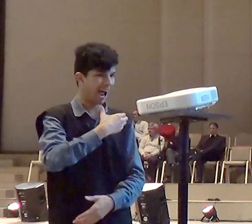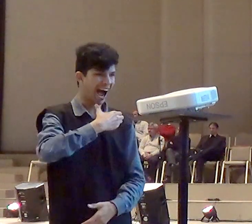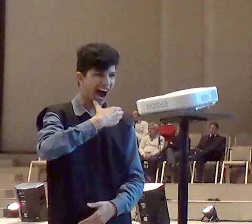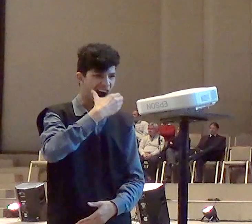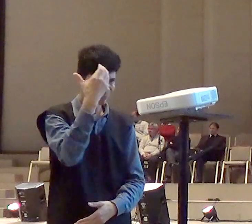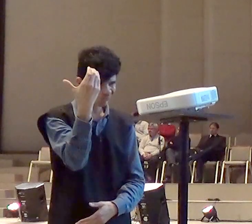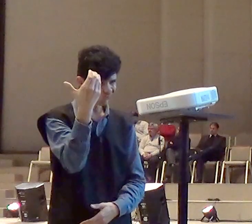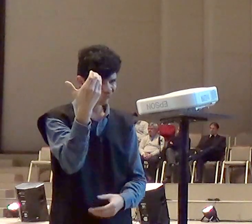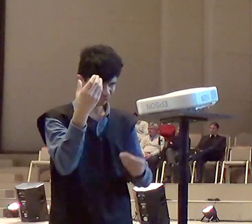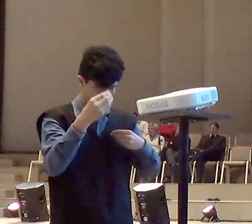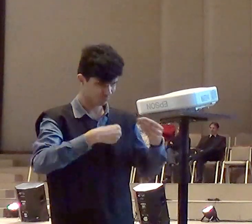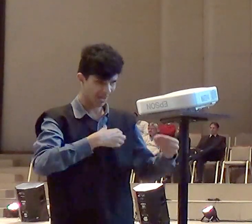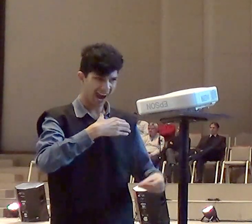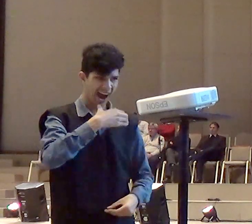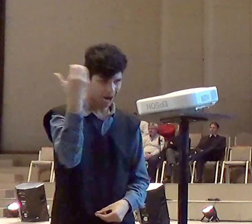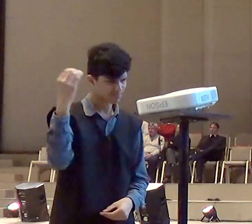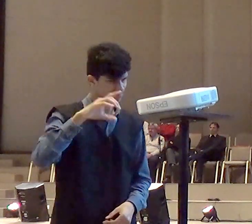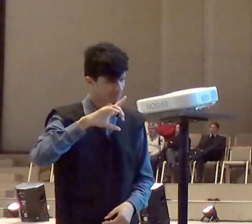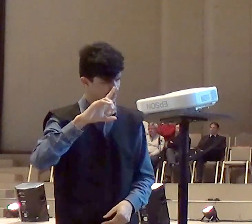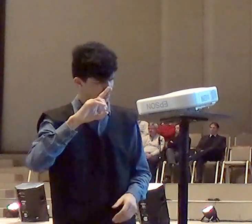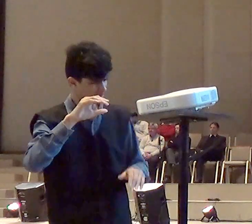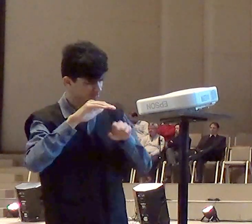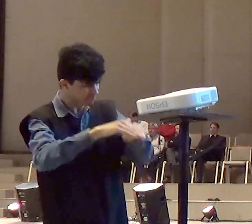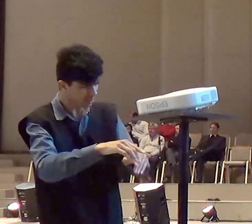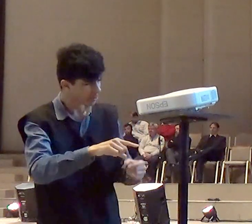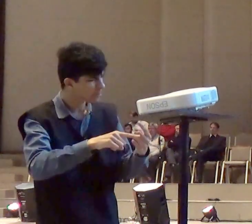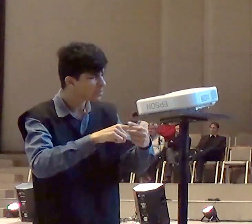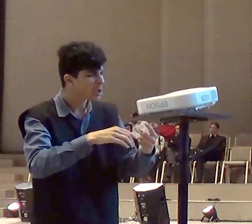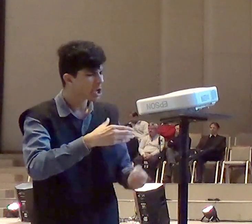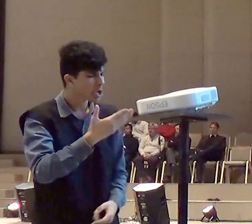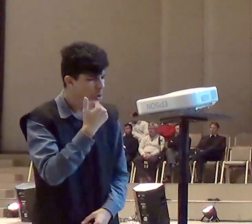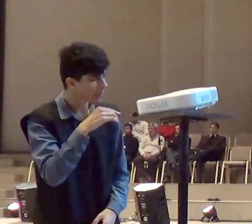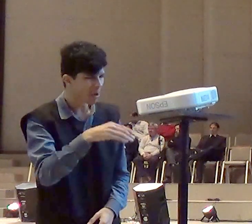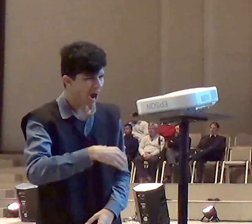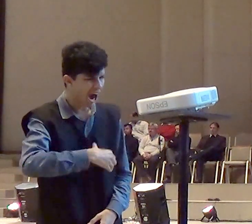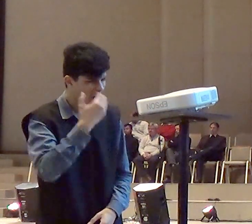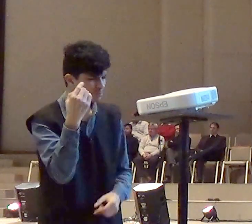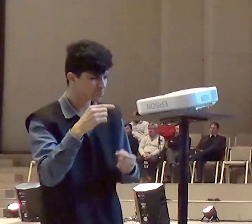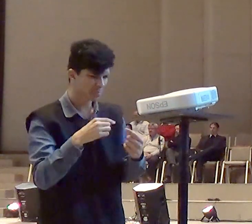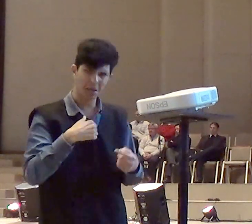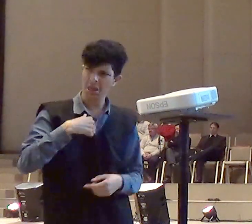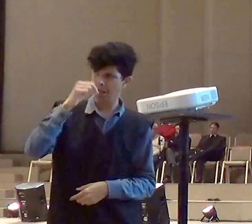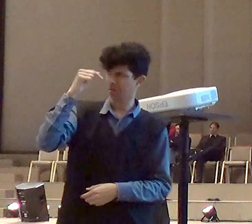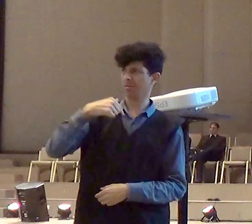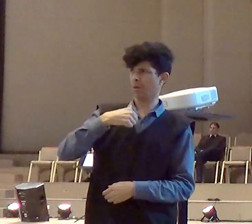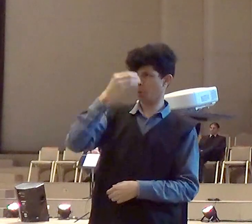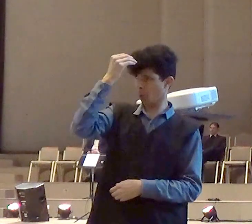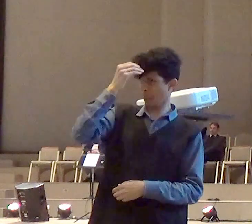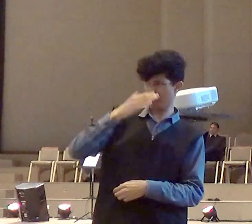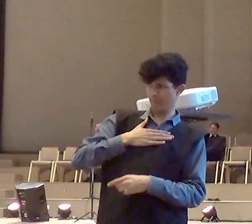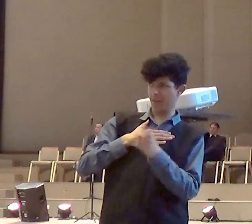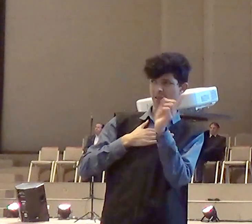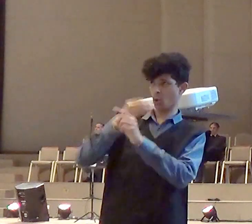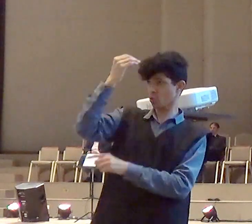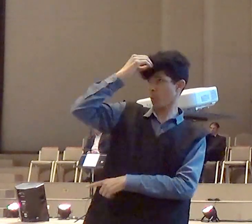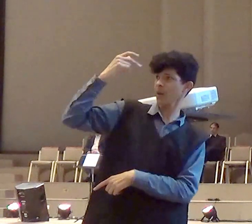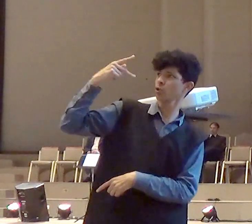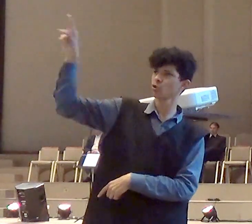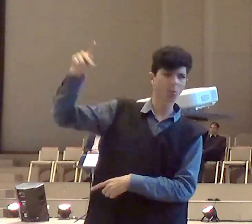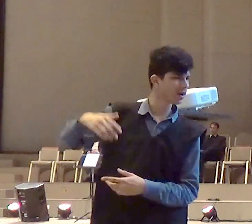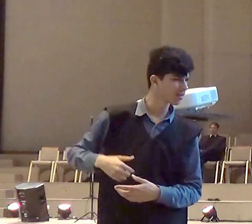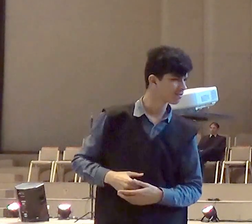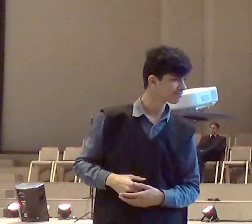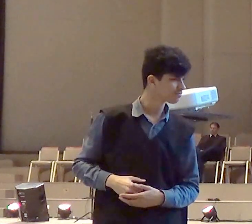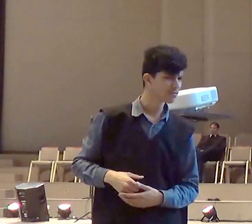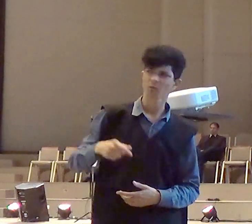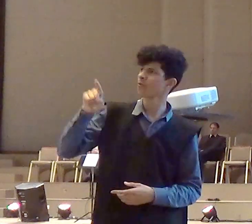que eu falei para você não comeu foi uma culpa minha é culpa da mulher que só fez não tem nada a ver com isso foi ela